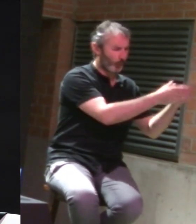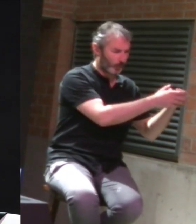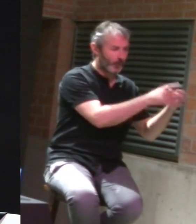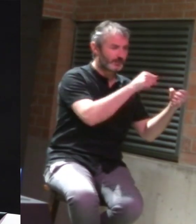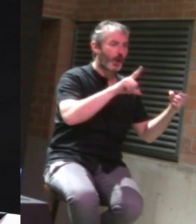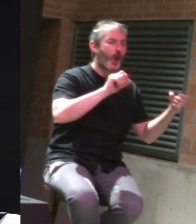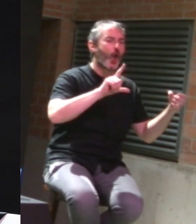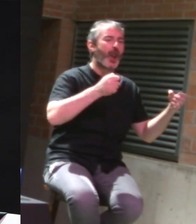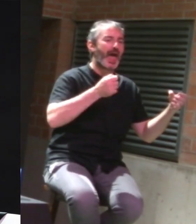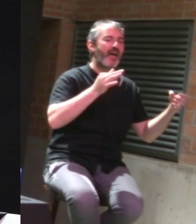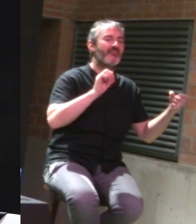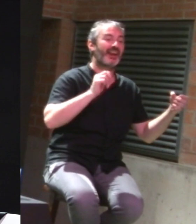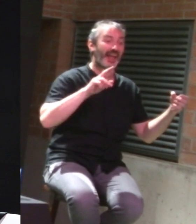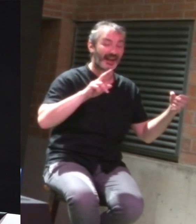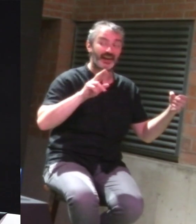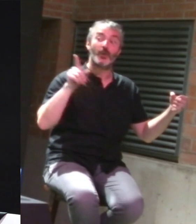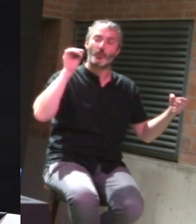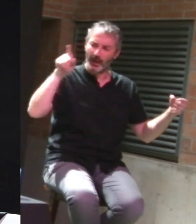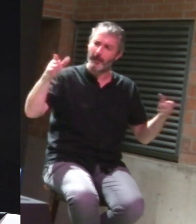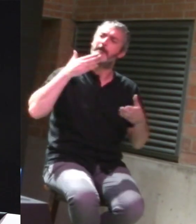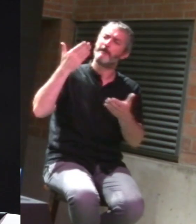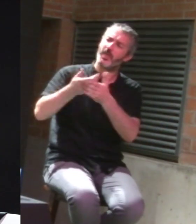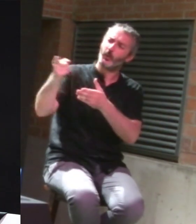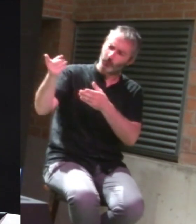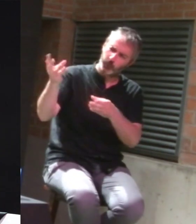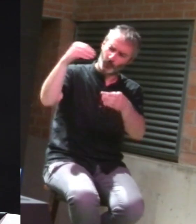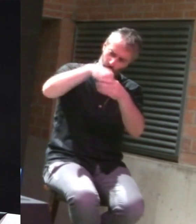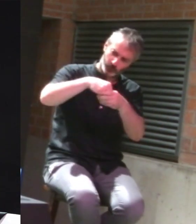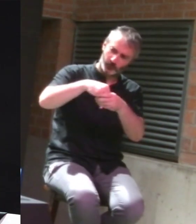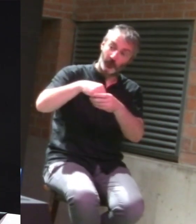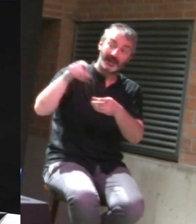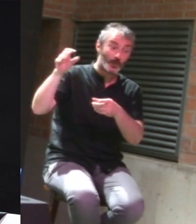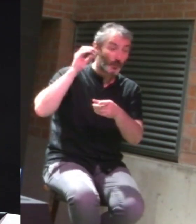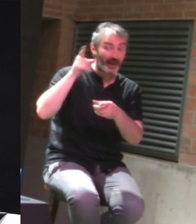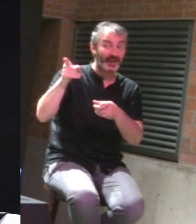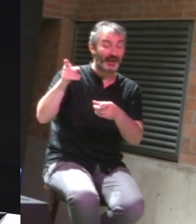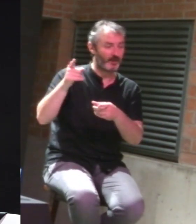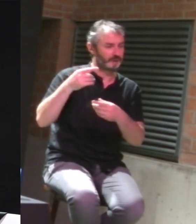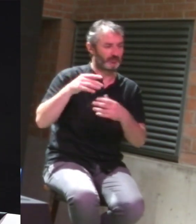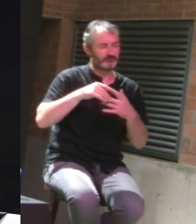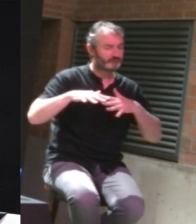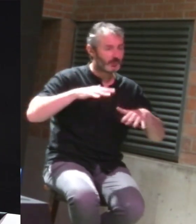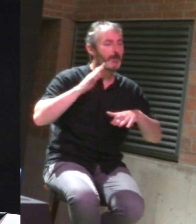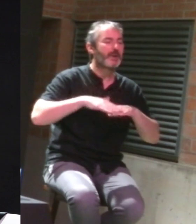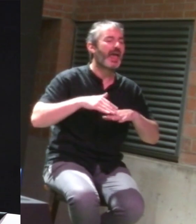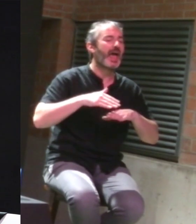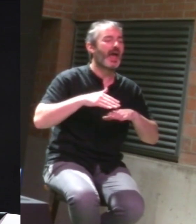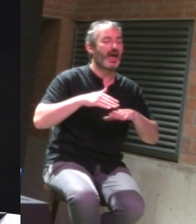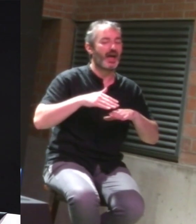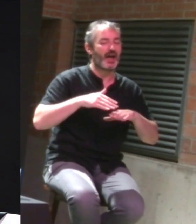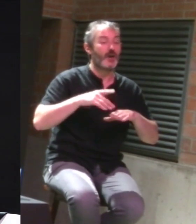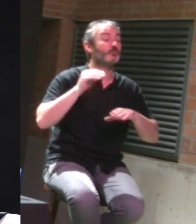la Lola Ferrer, una de les primeres activistes antidesòfios de l'època, antidesnonaments, vull dir, fundadora